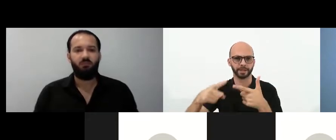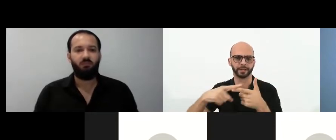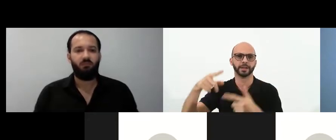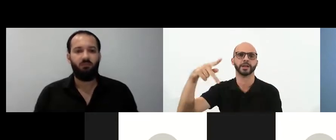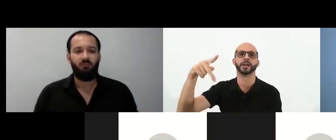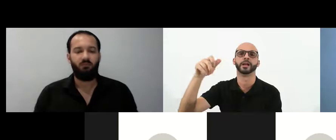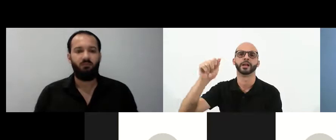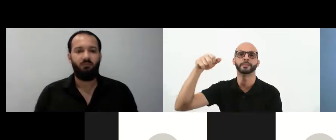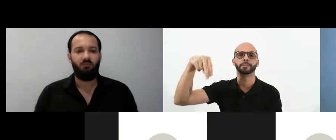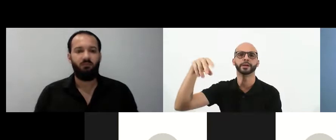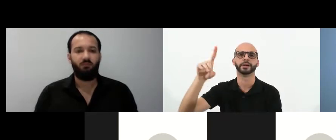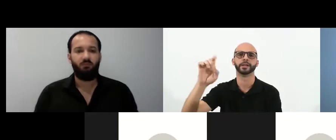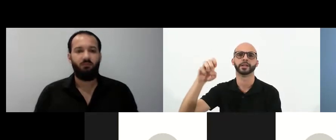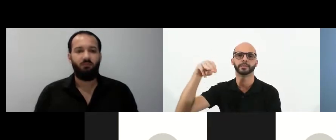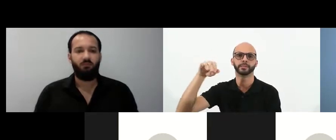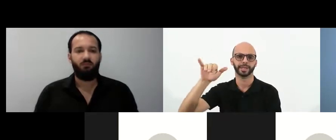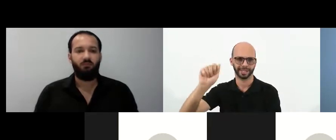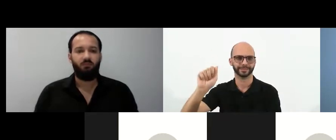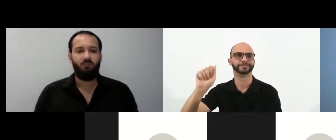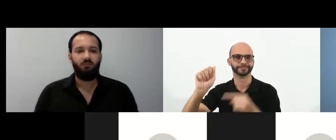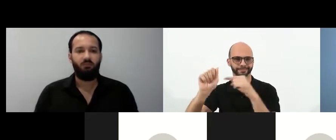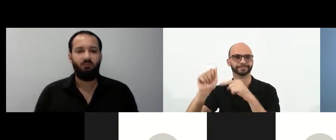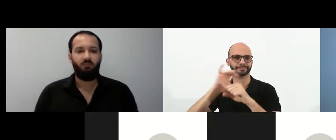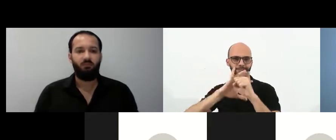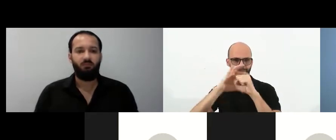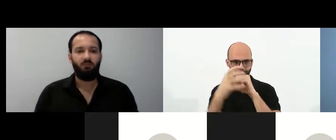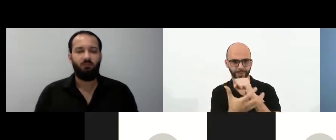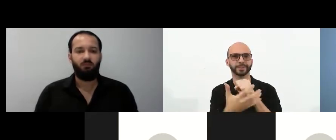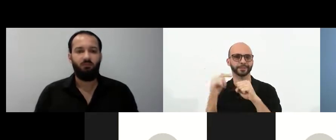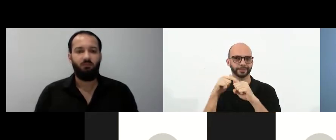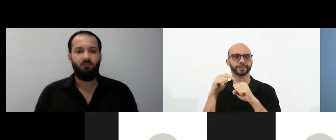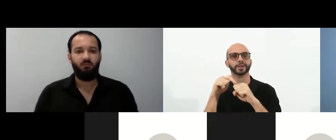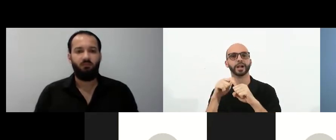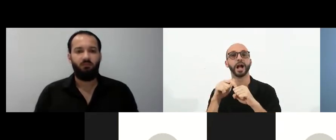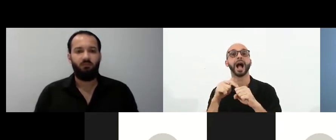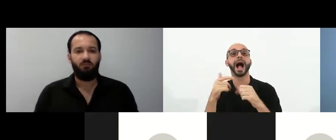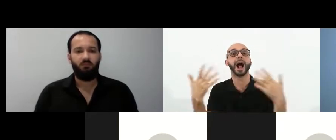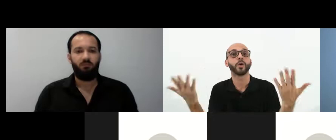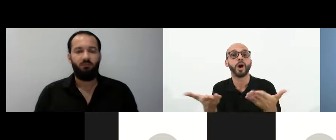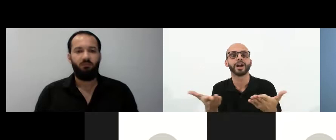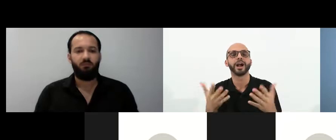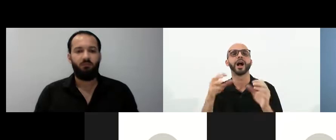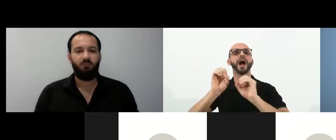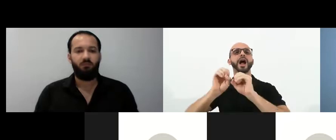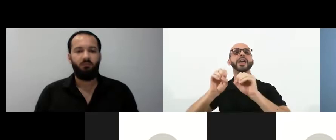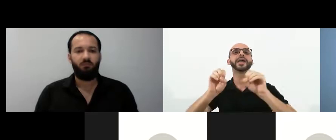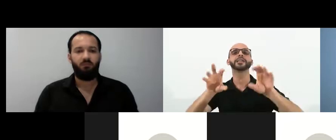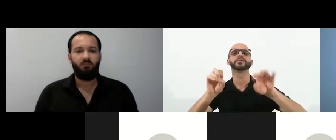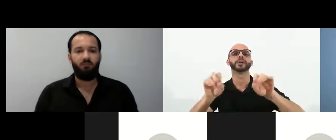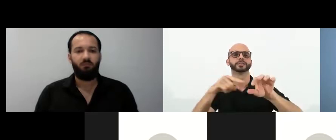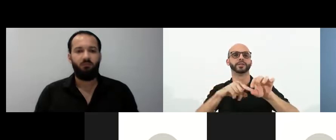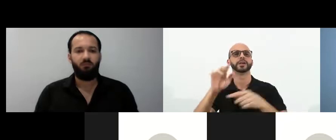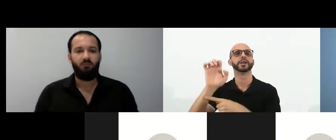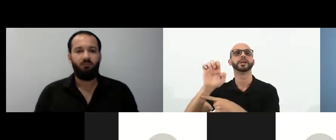O que acontece, né, geralmente de problemas, né, por exemplo, igual hoje com a pandemia que nós estamos passando com o